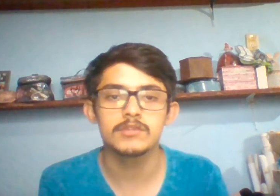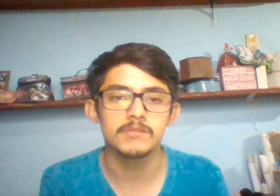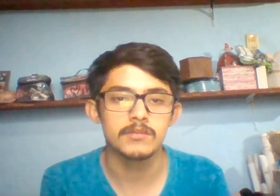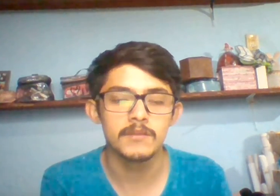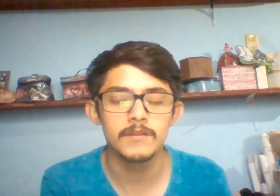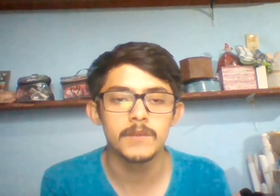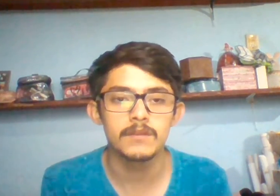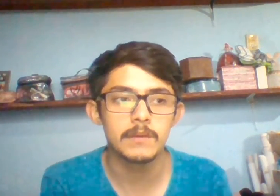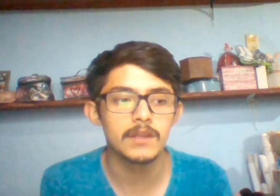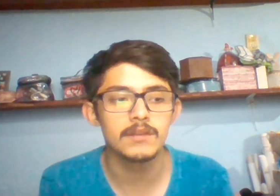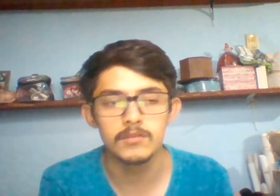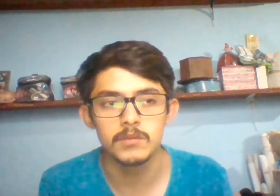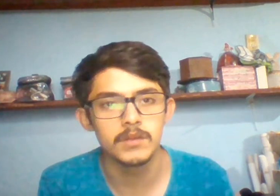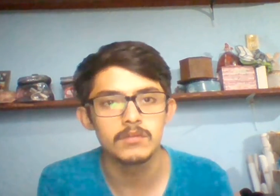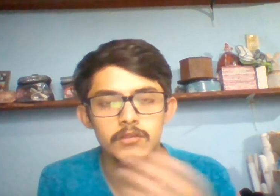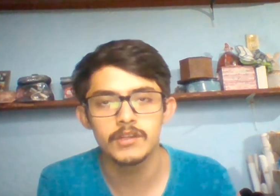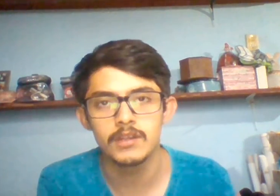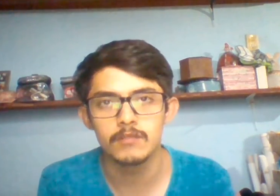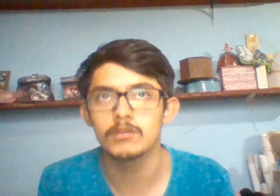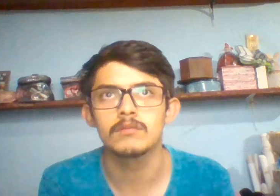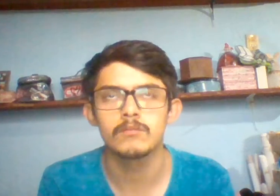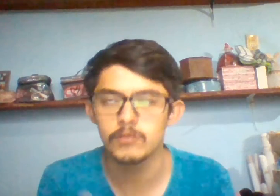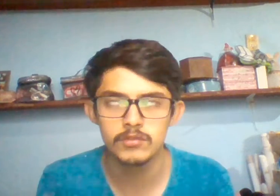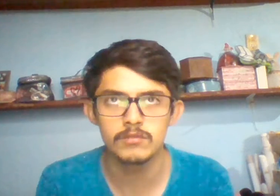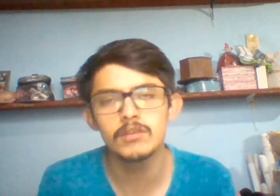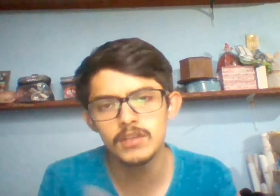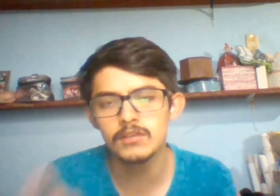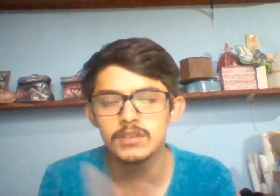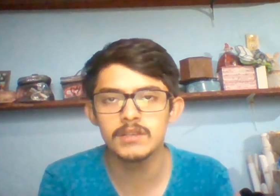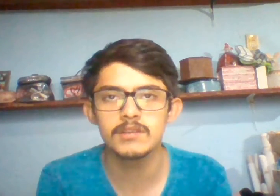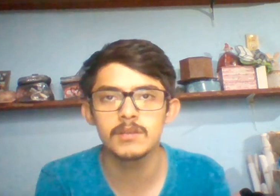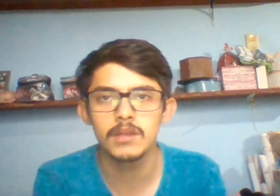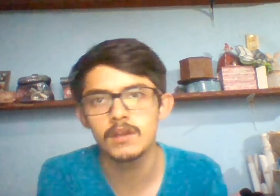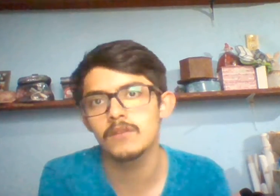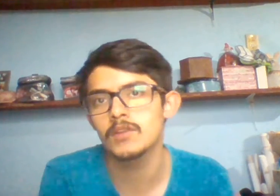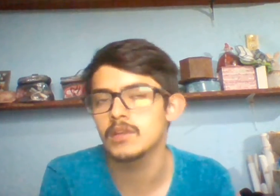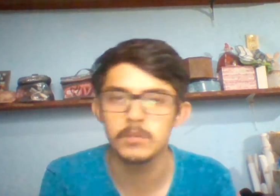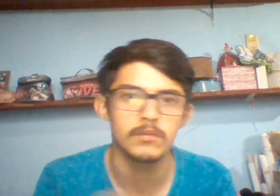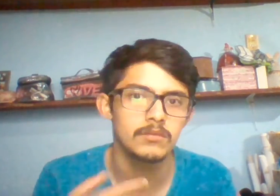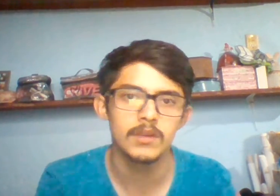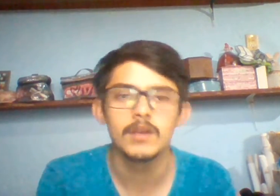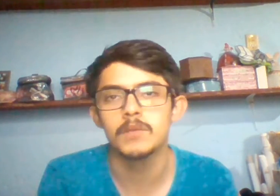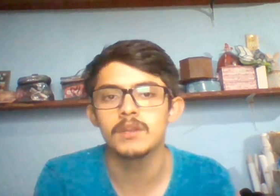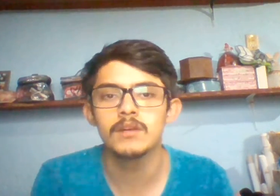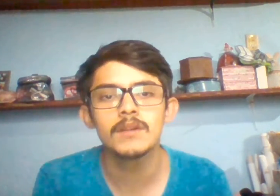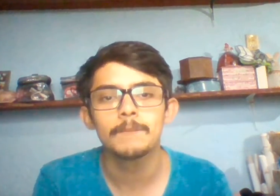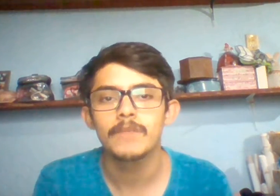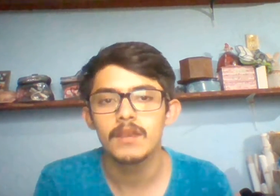me estuve informando, la verdad, estuve viendo dos, tres, bueno, muchos, bueno, sí, dos, tres, PDFs, libros, videos,